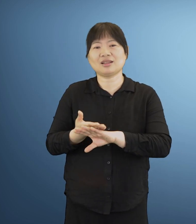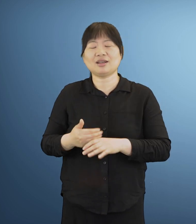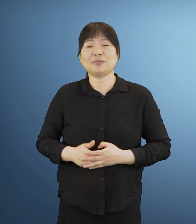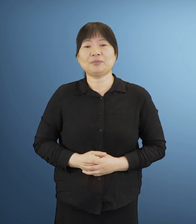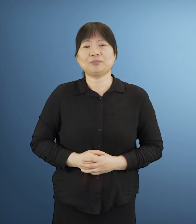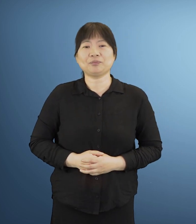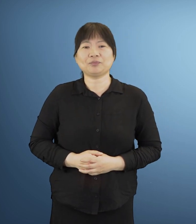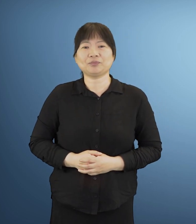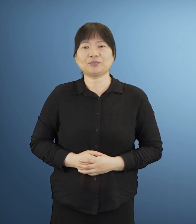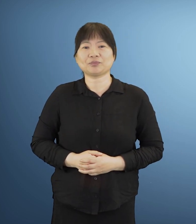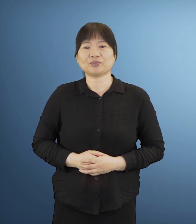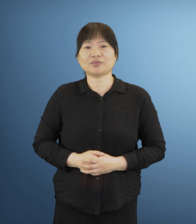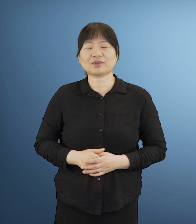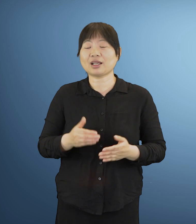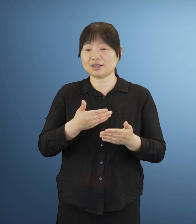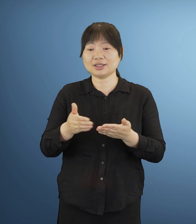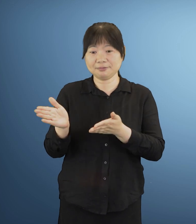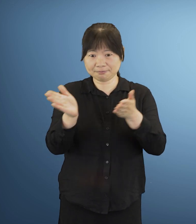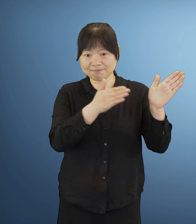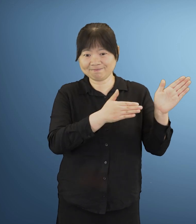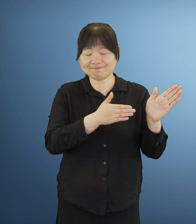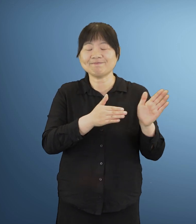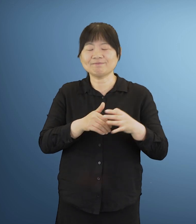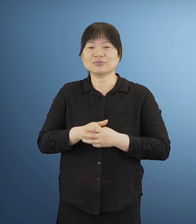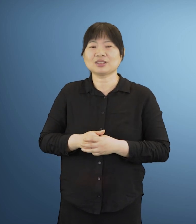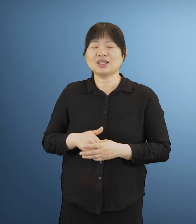자, 이제 그림을 걷어도 좀 좋겠습니다. 무슨 얘기를 하고 싶은 건가 하면,